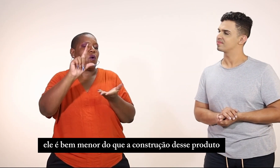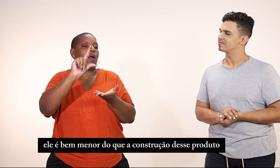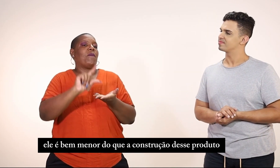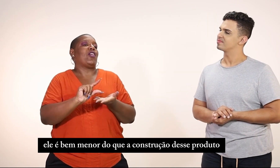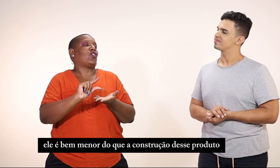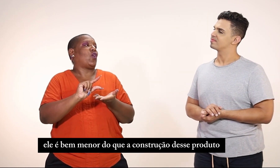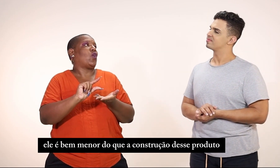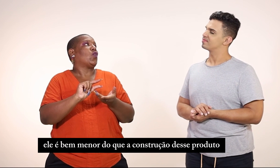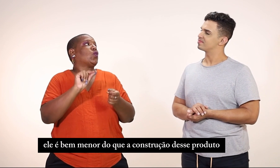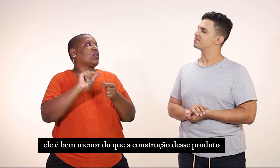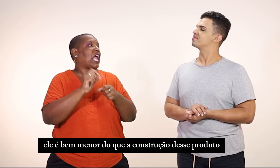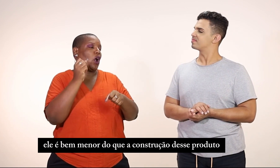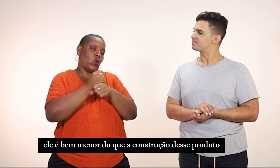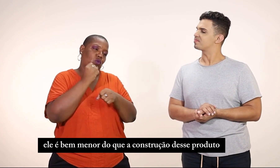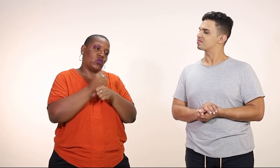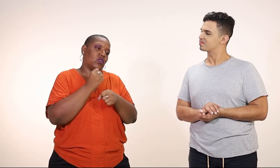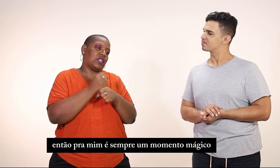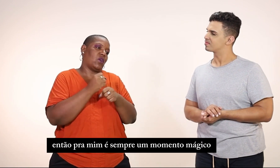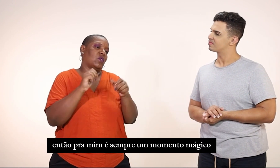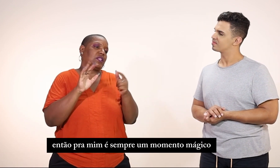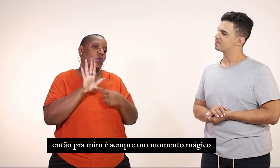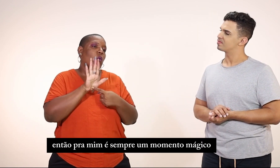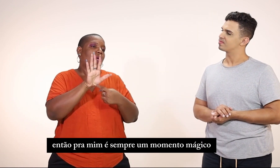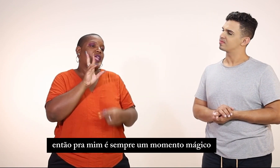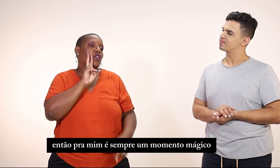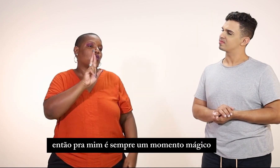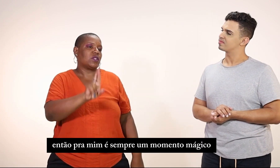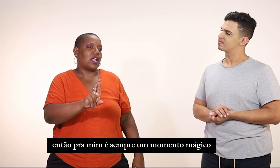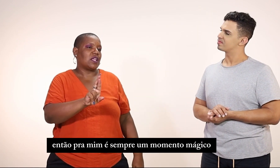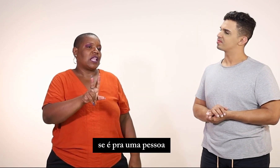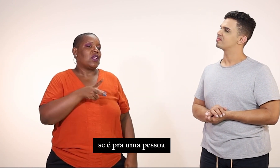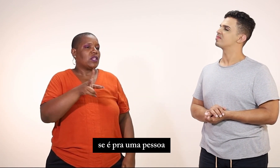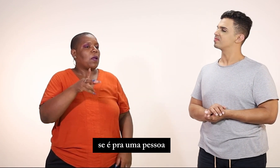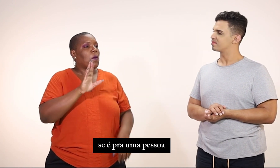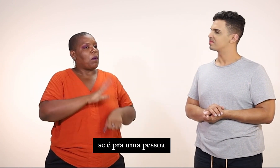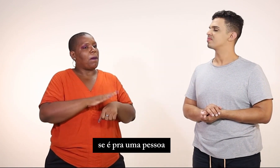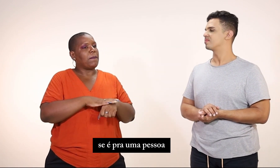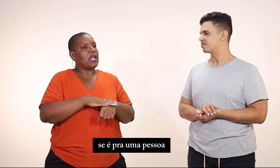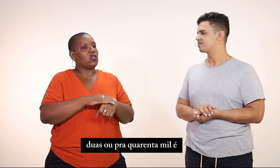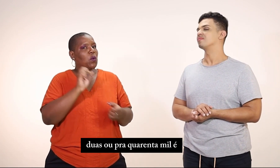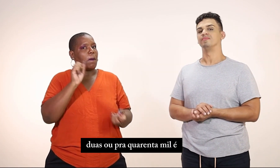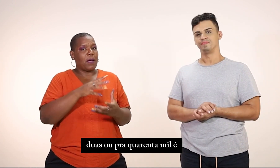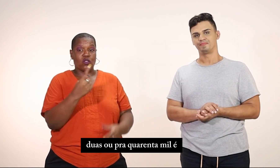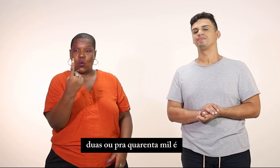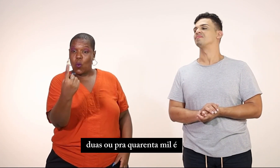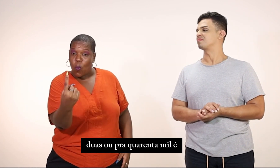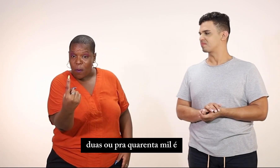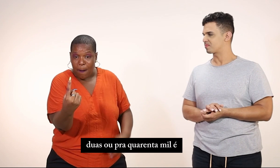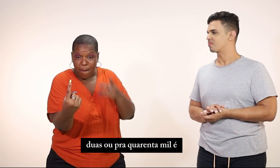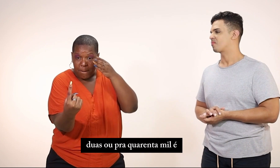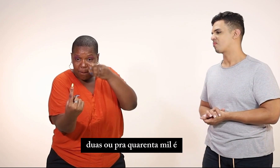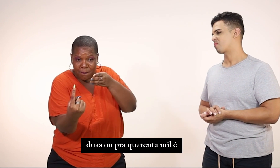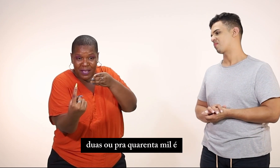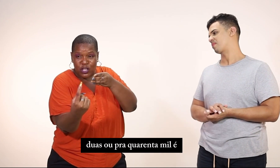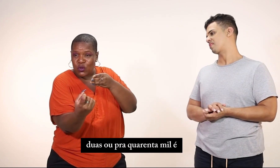que a construção desse produto. Então, para mim, é sempre um momento mágico. Se é para uma pessoa, duas, ou para 40